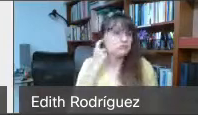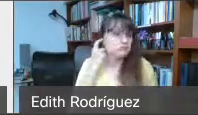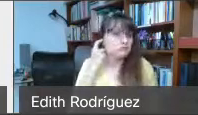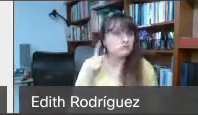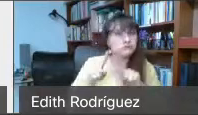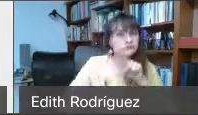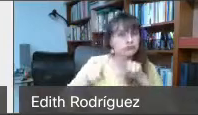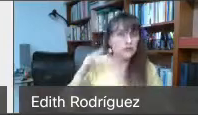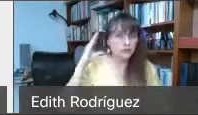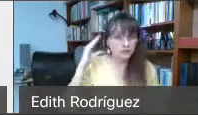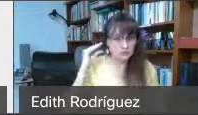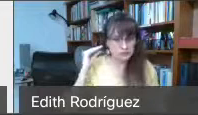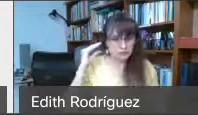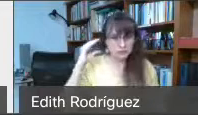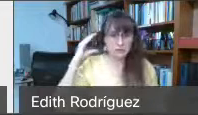Una persona sorda,